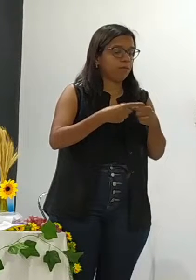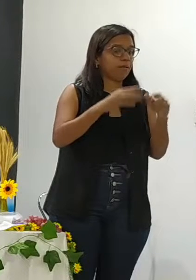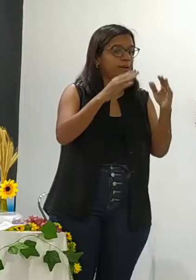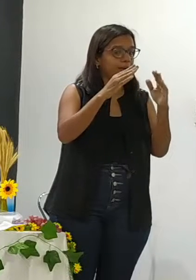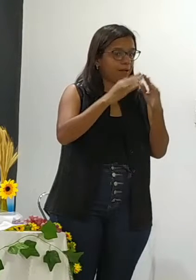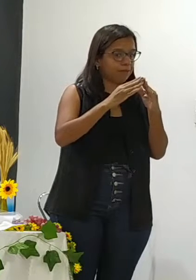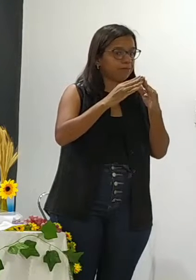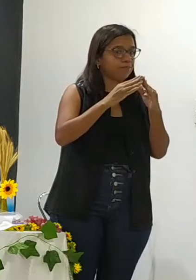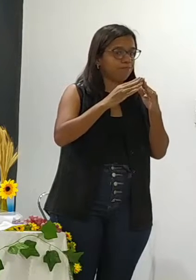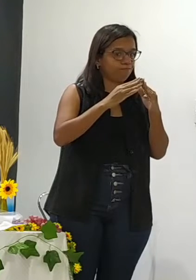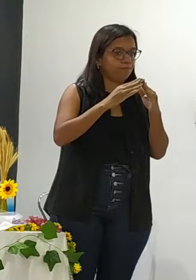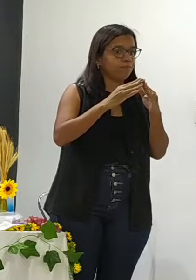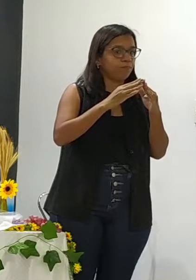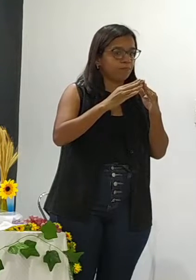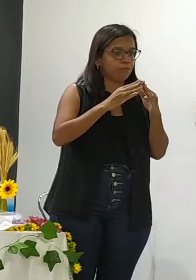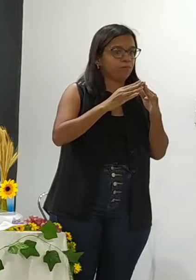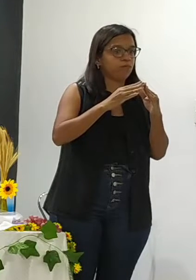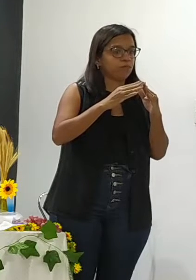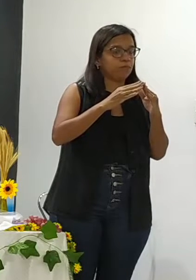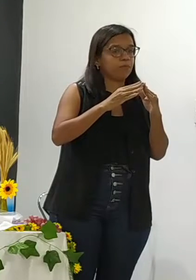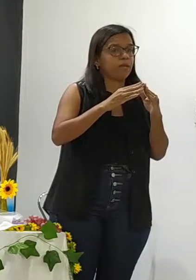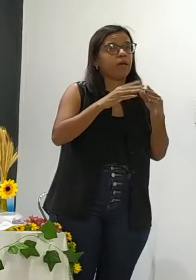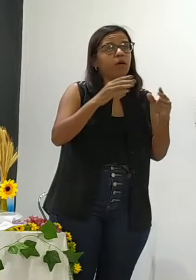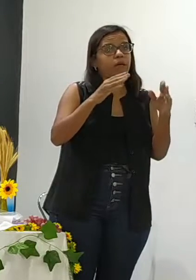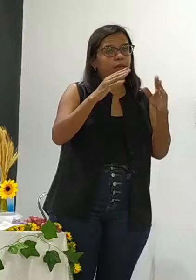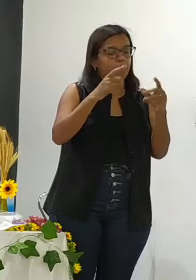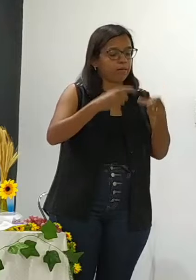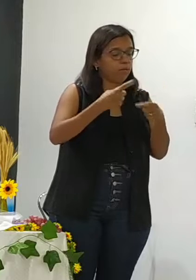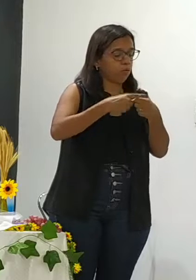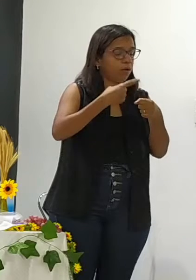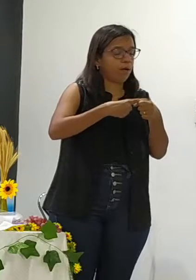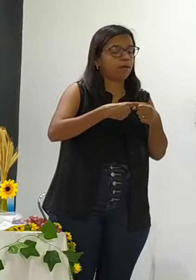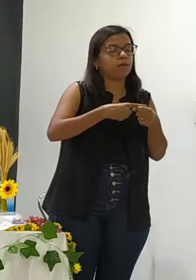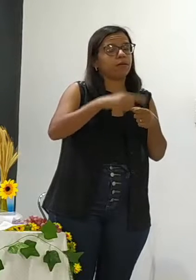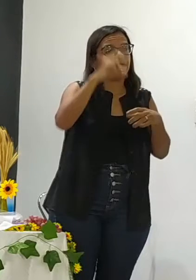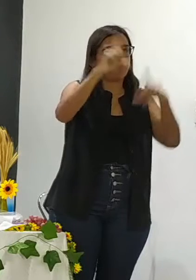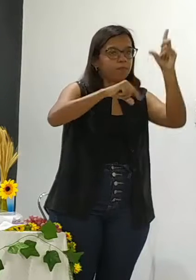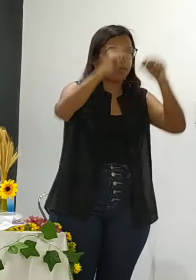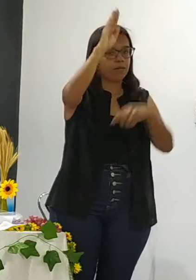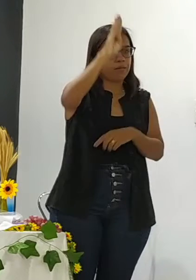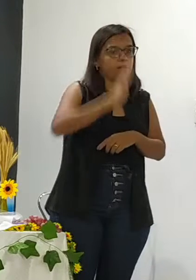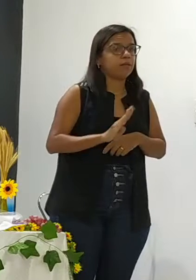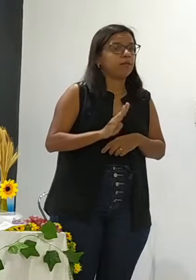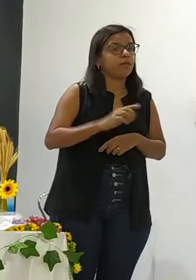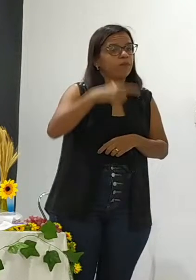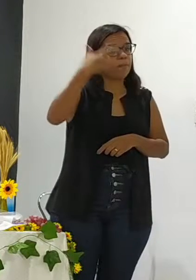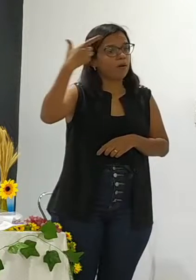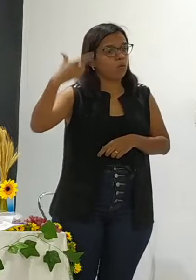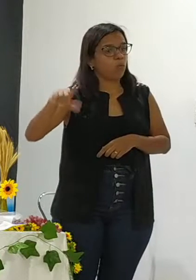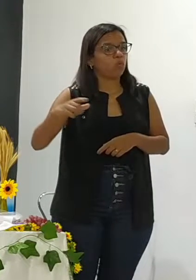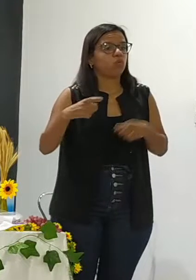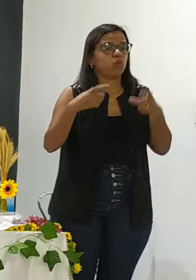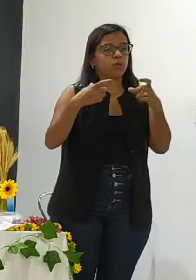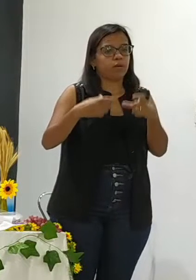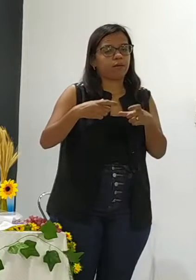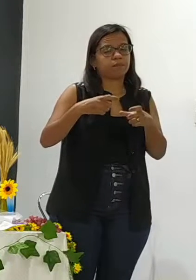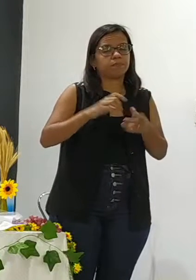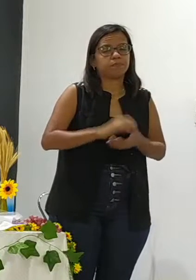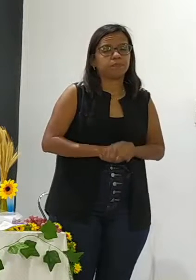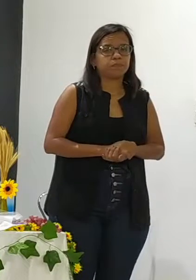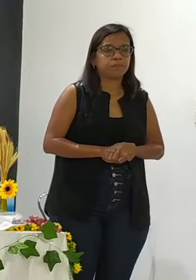pão e vai para Moab. Só que lá, irmão, pouco tempo depois, a palavra de Deus diz